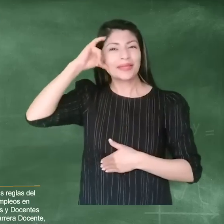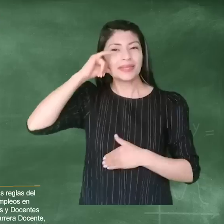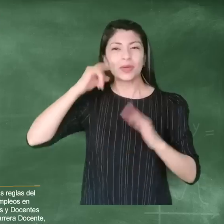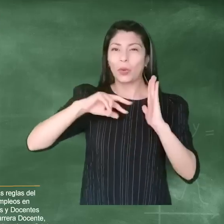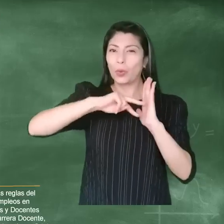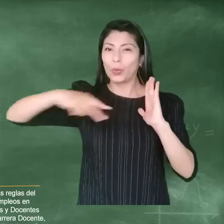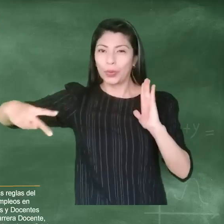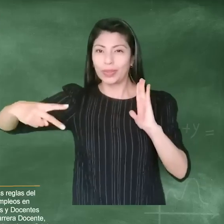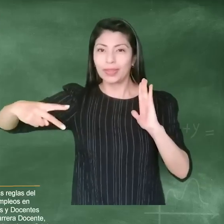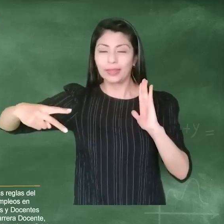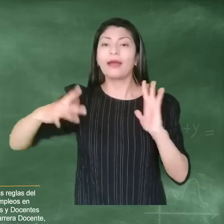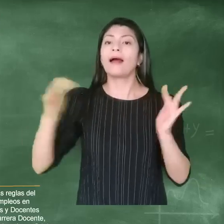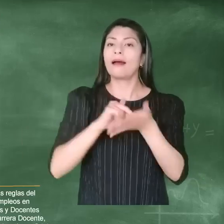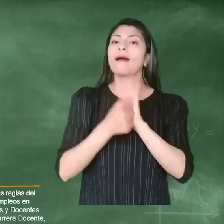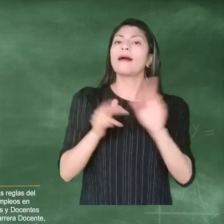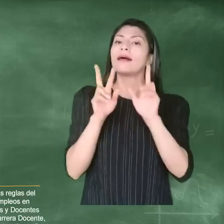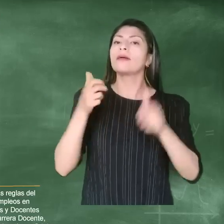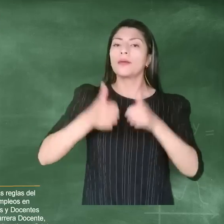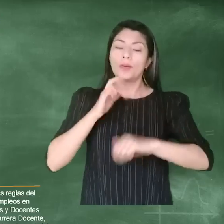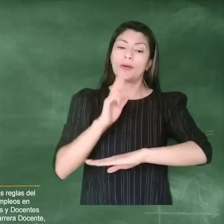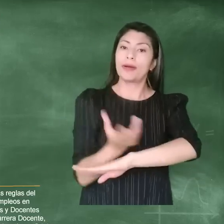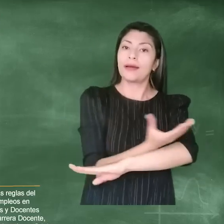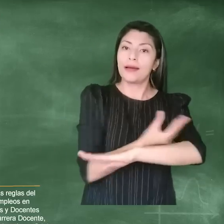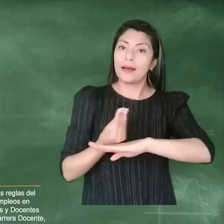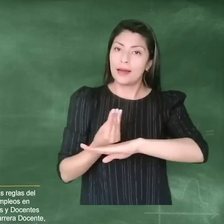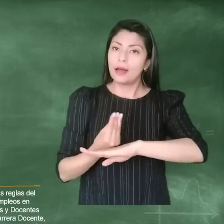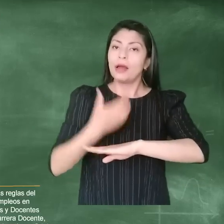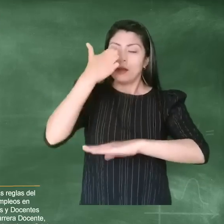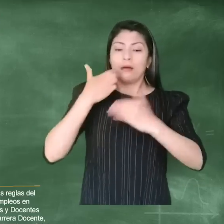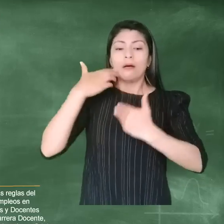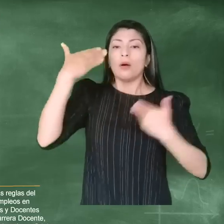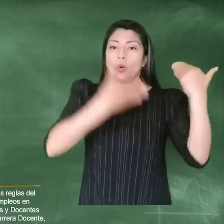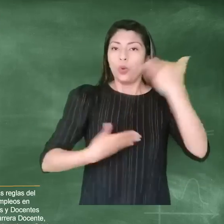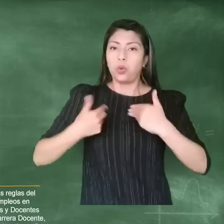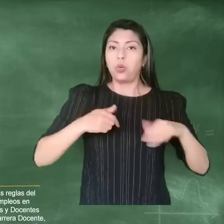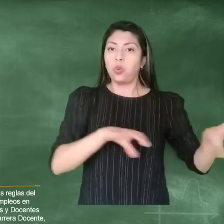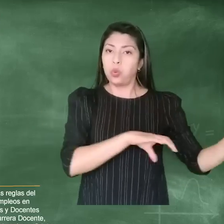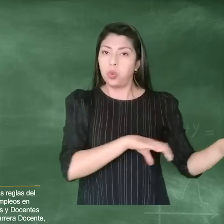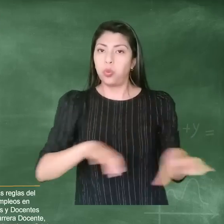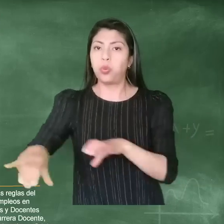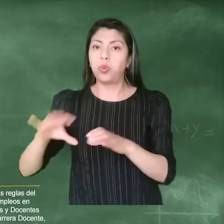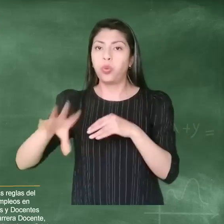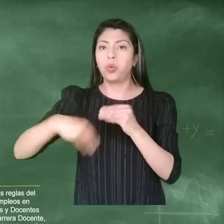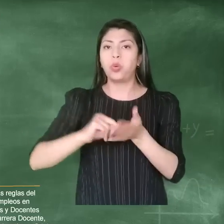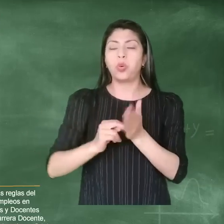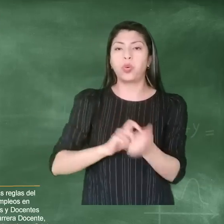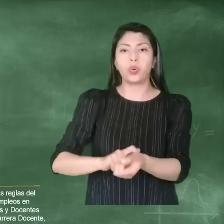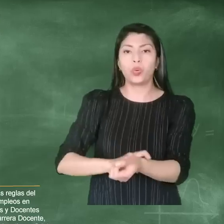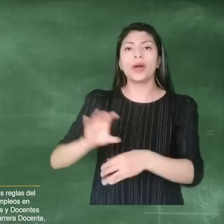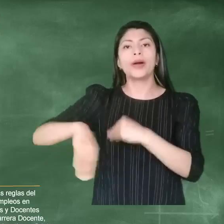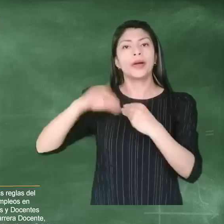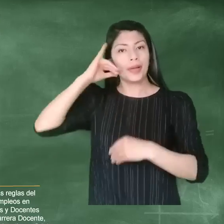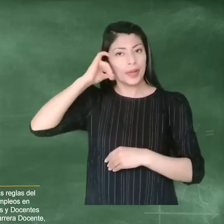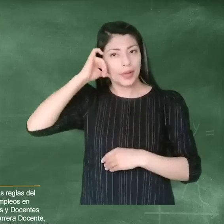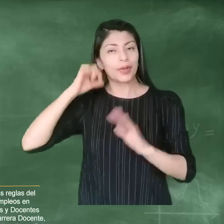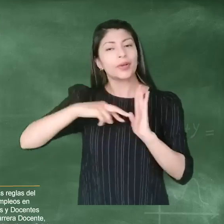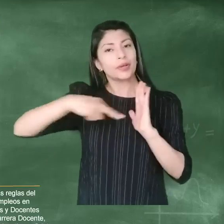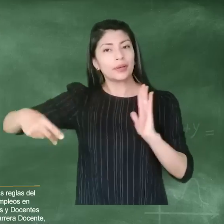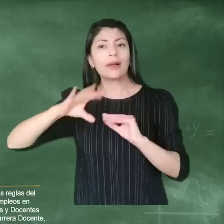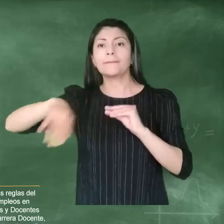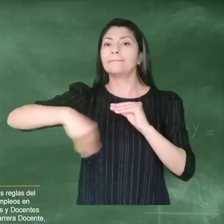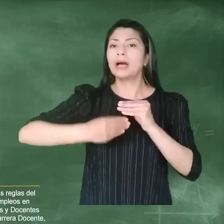psicotécnica. La información sobre la publicación de los resultados de las pruebas de aptitudes y competencias básicas y la